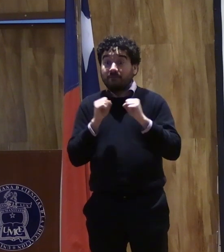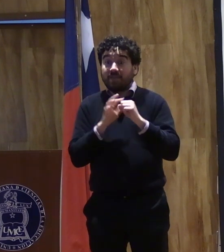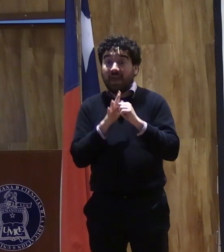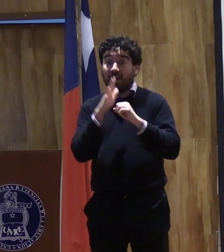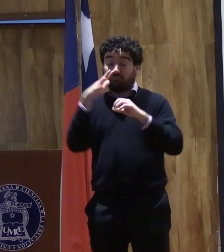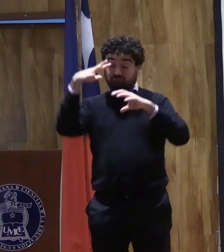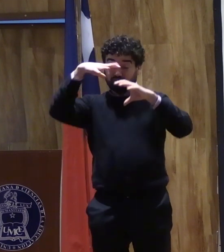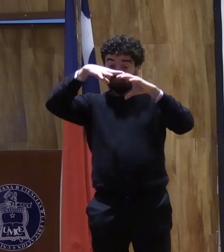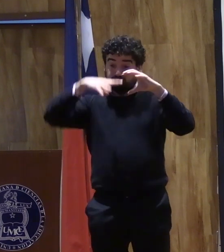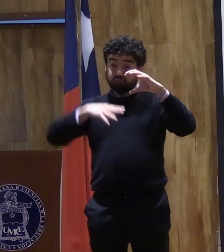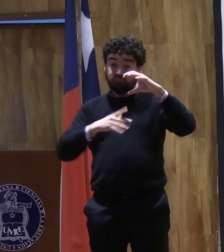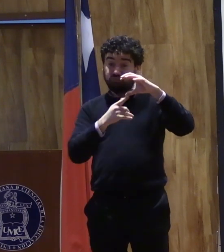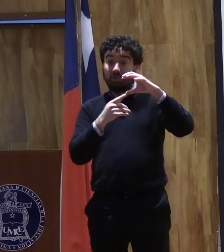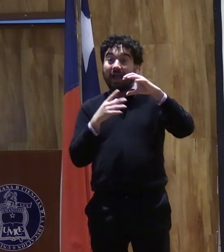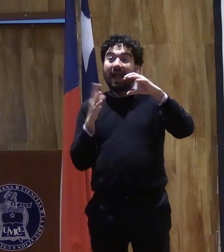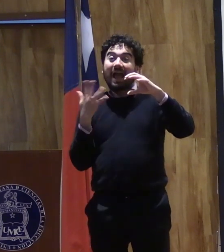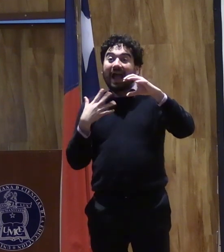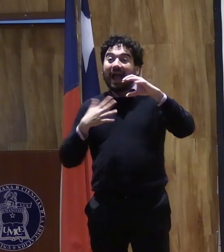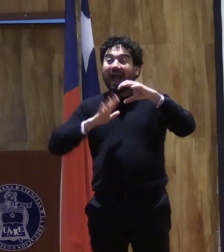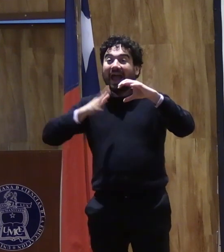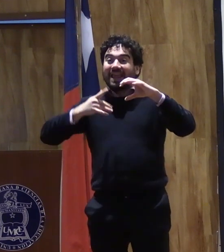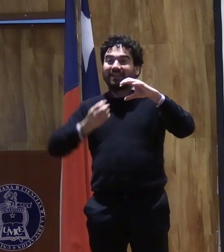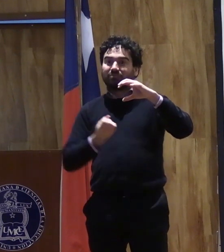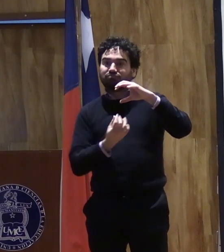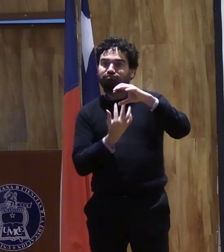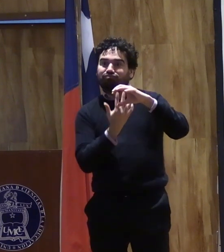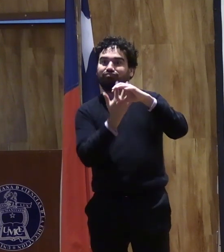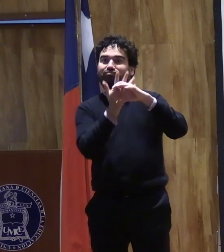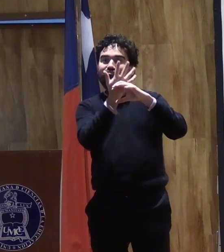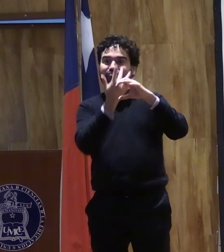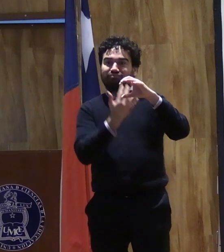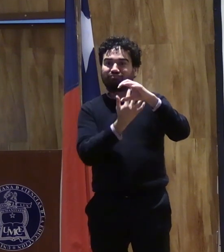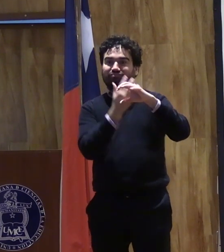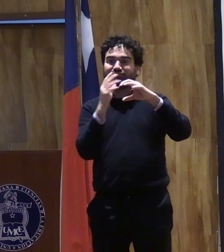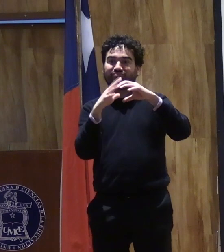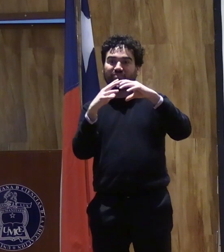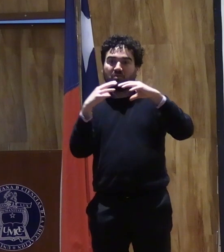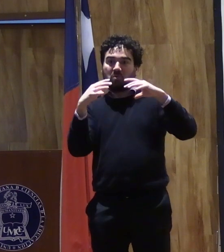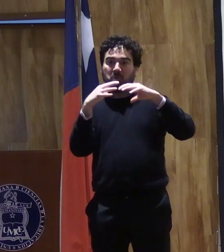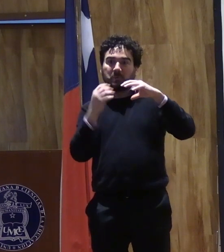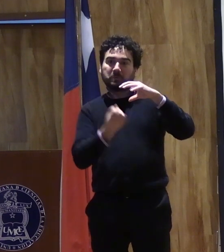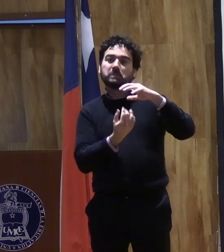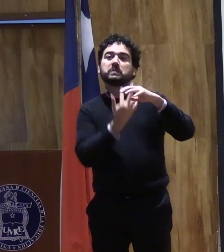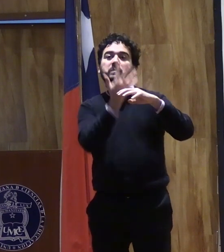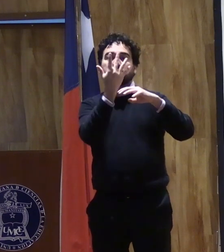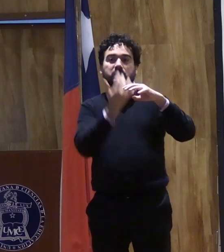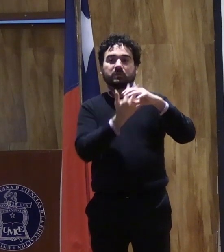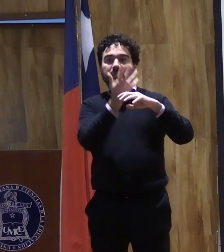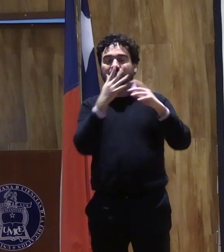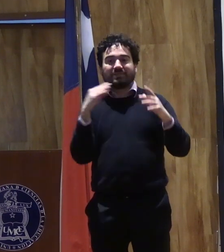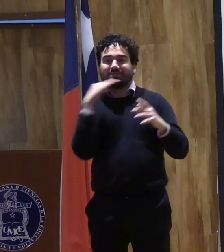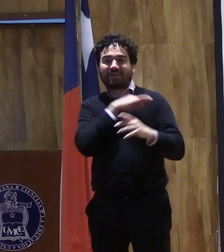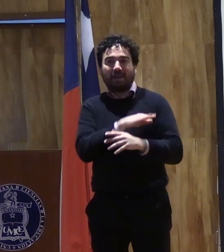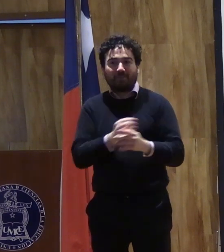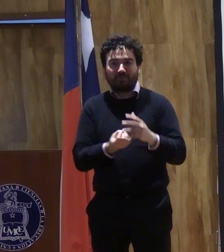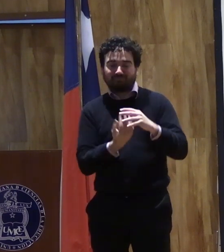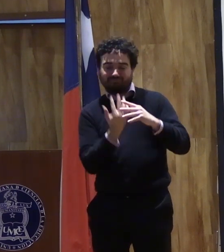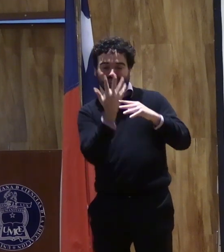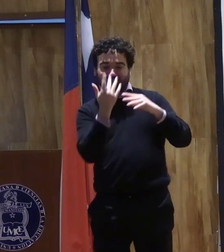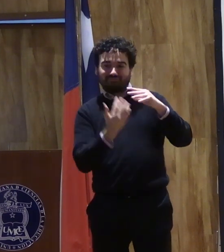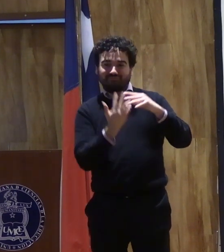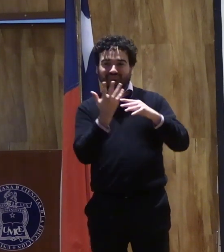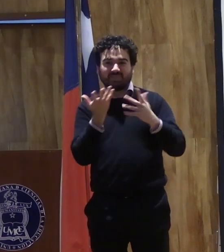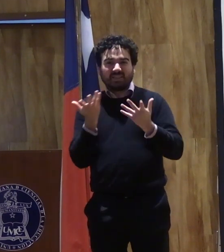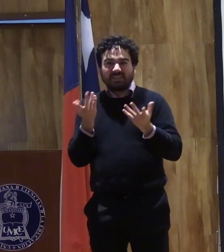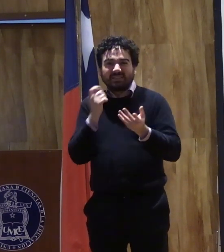calor del día se va rápidamente porque la atmósfera le permite el paso, no así las nubes. Entonces, lo que